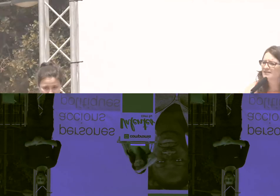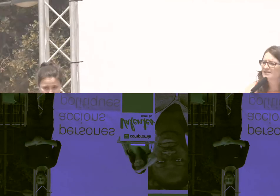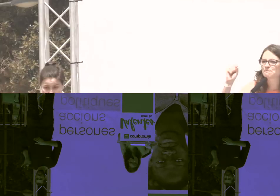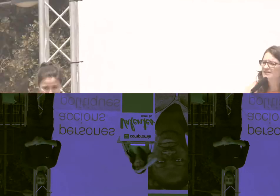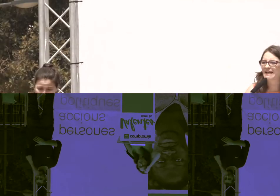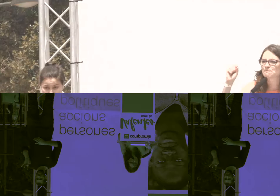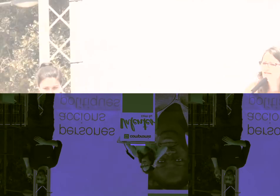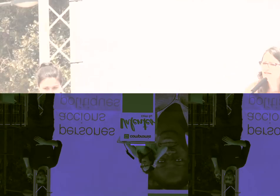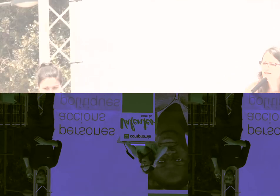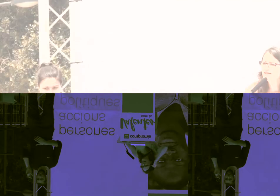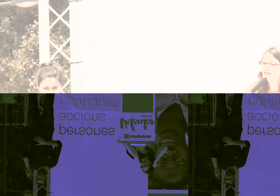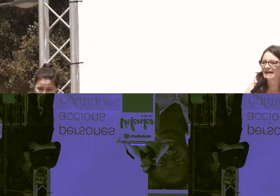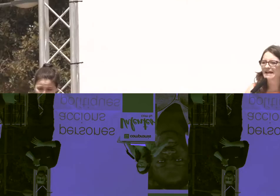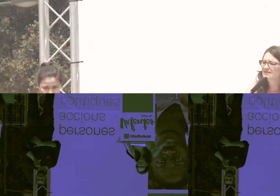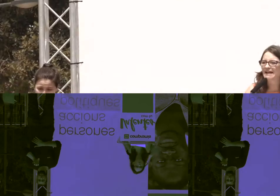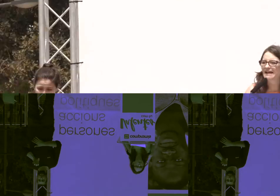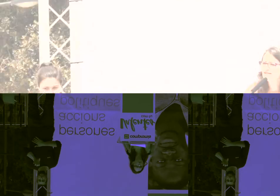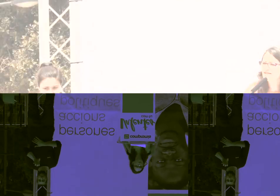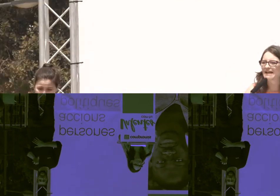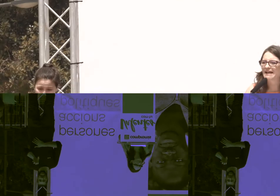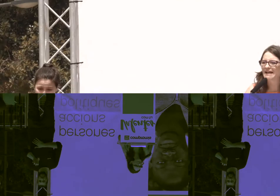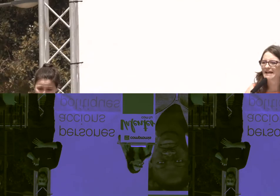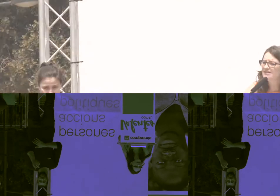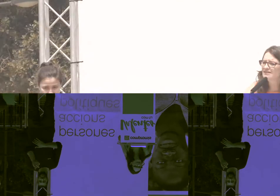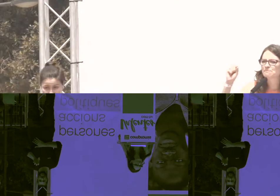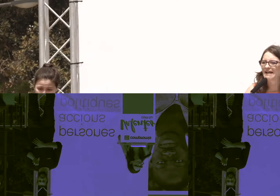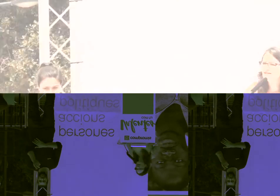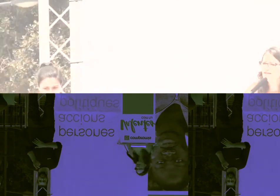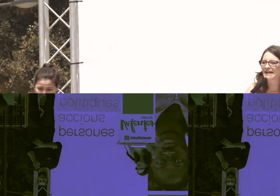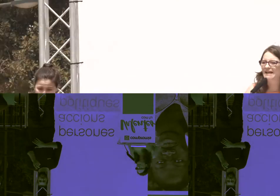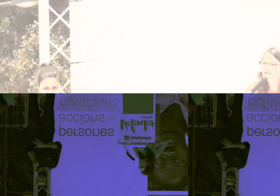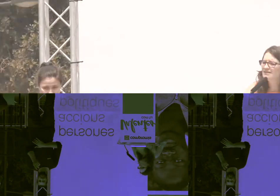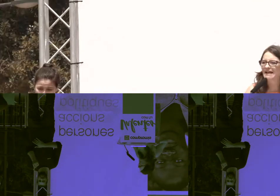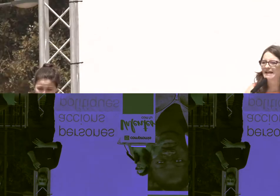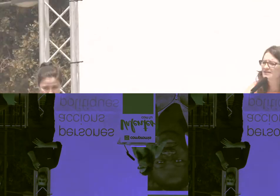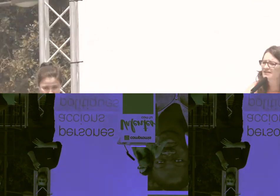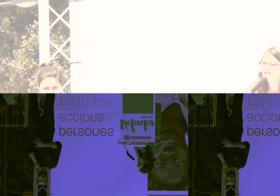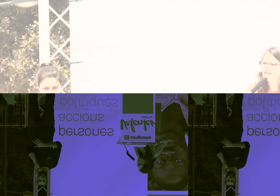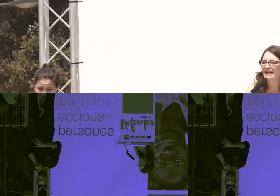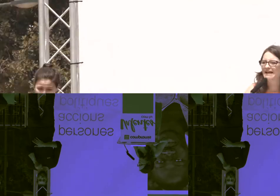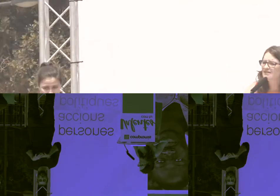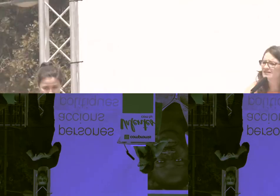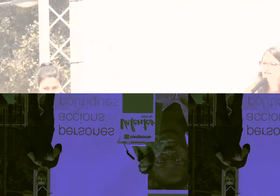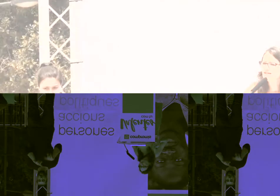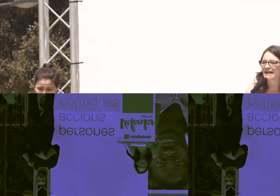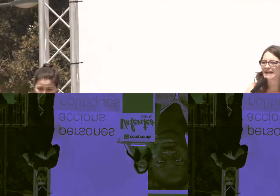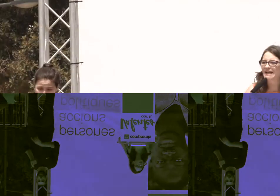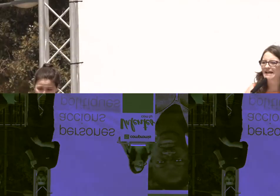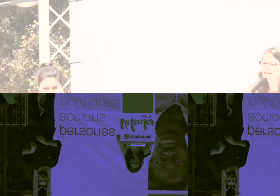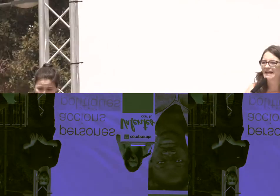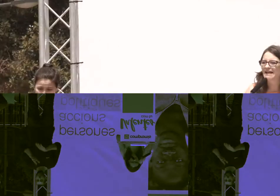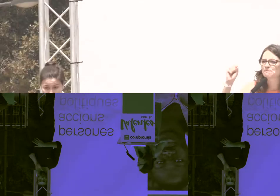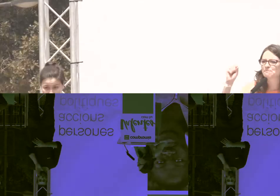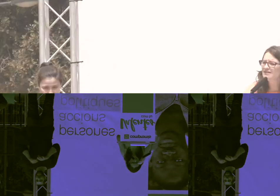En 2015, al nostre país la vivenda era un bé per a especular, per a que uns quants feren pelotassos, per a destrossar el nostre